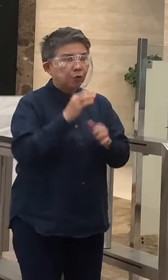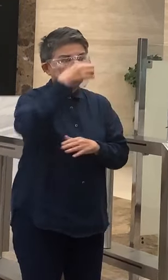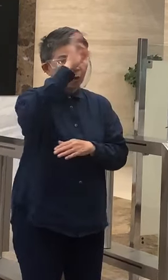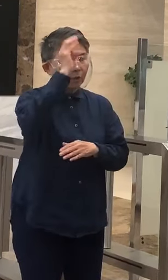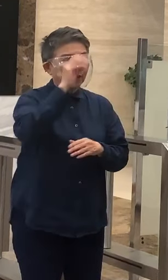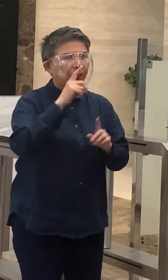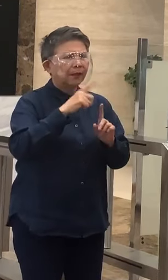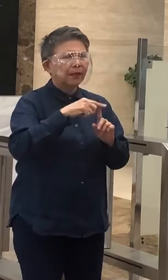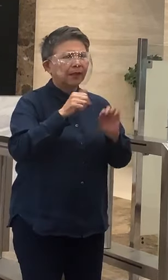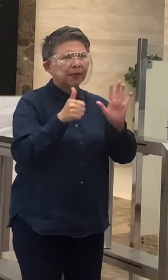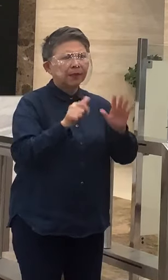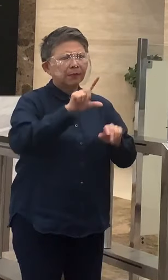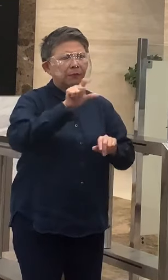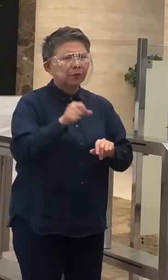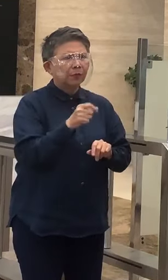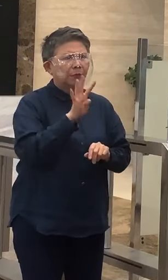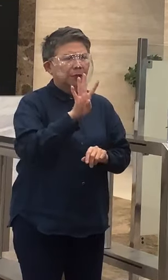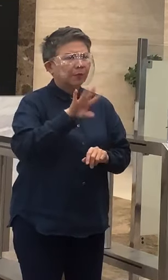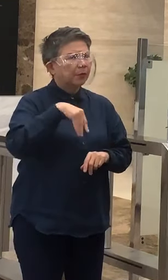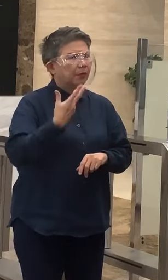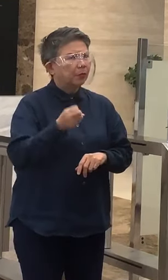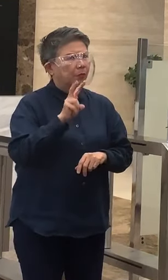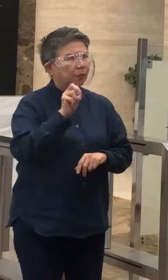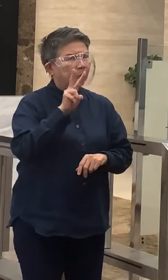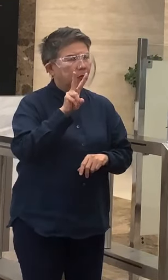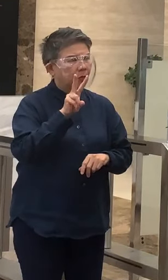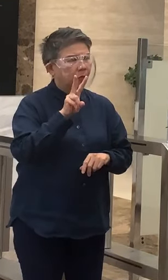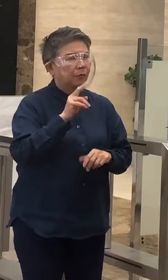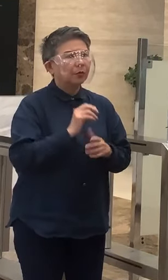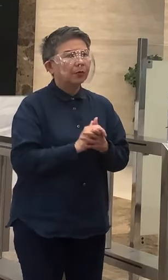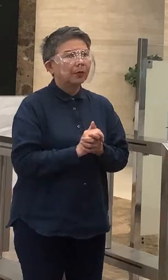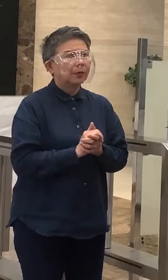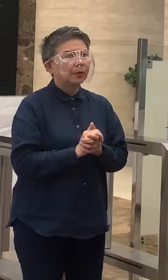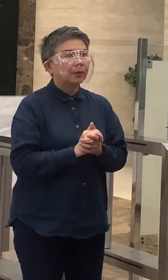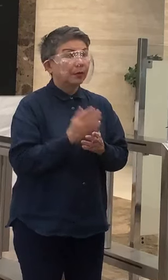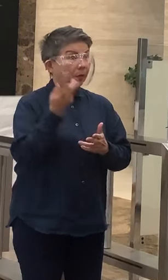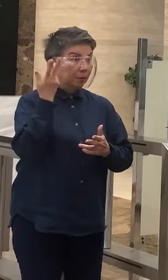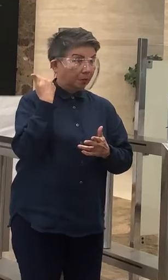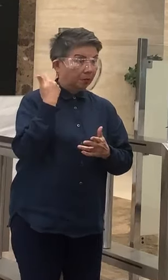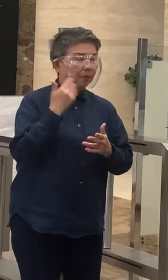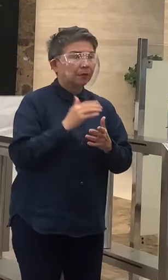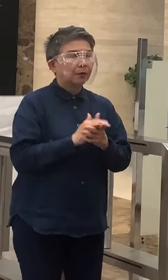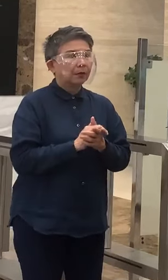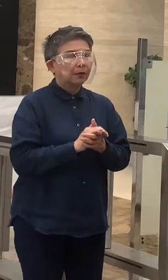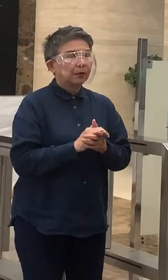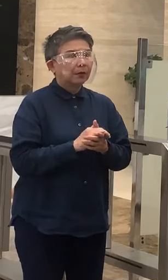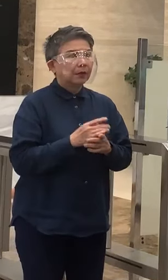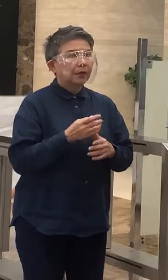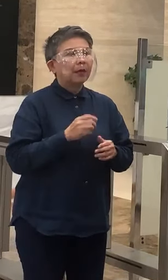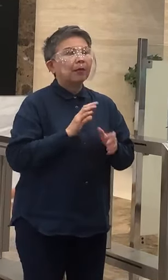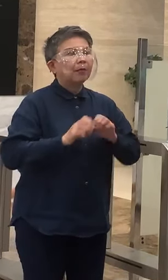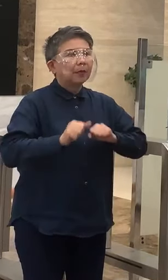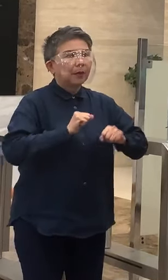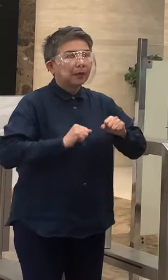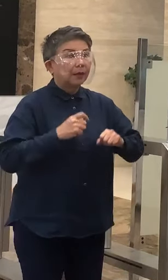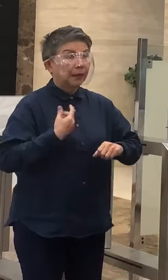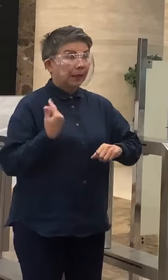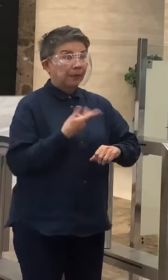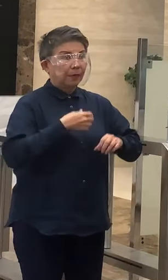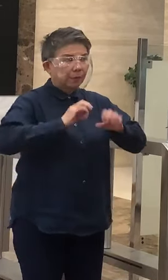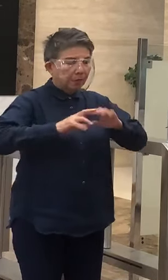pada tanggal 6 APR 2012 dua Tengah melakukan